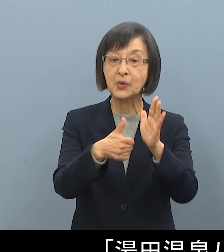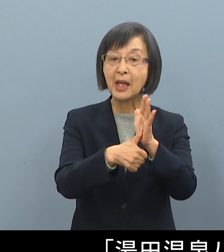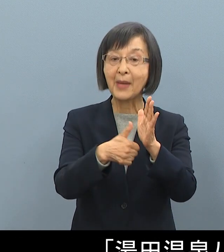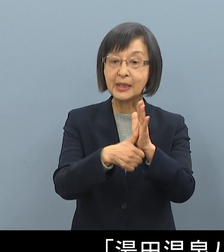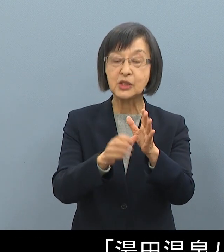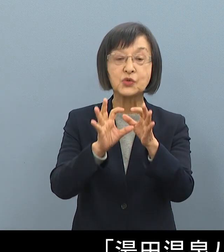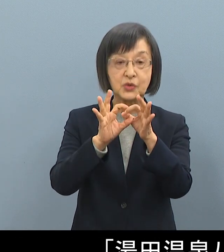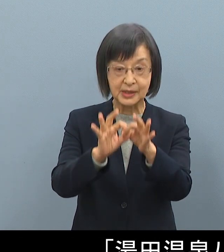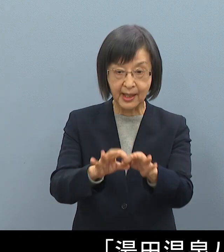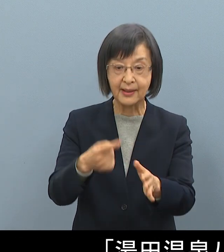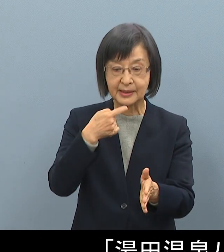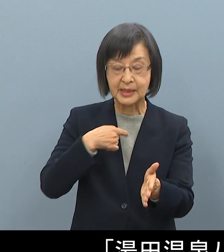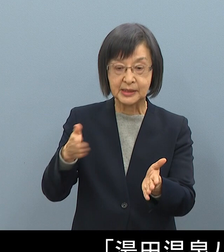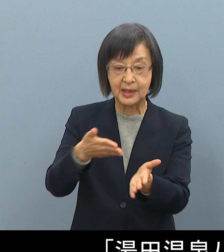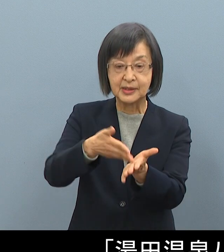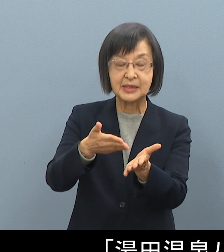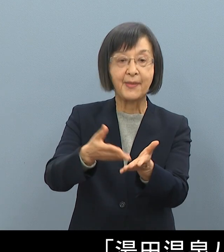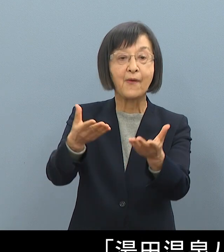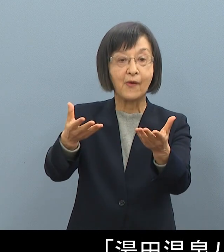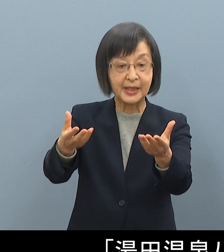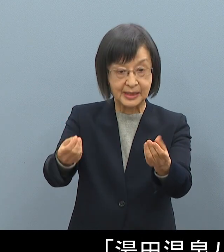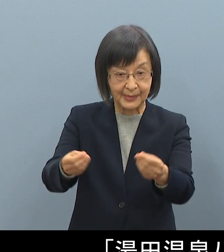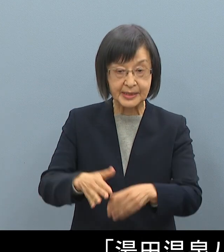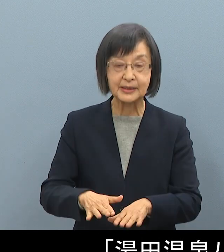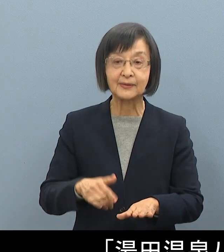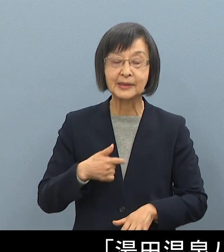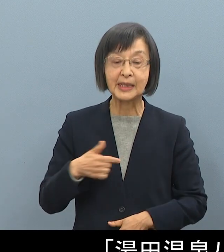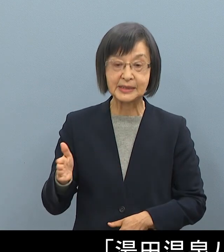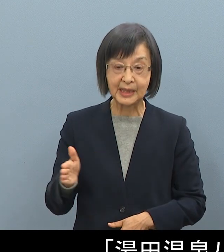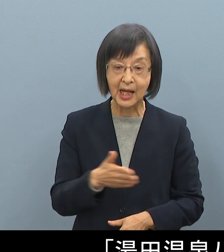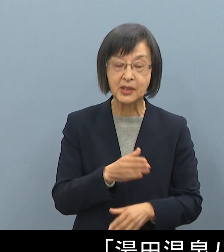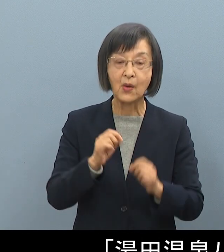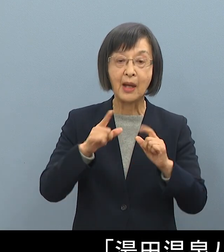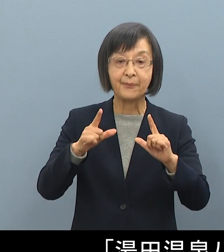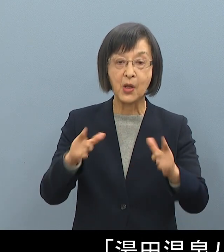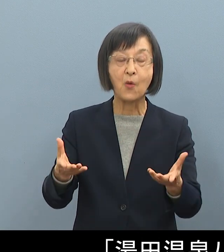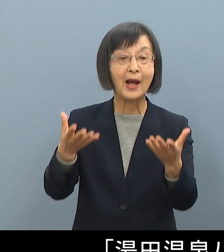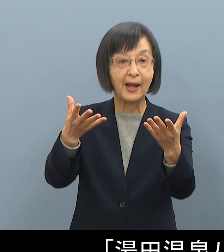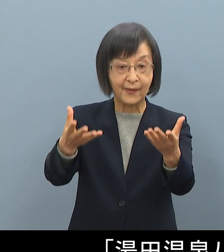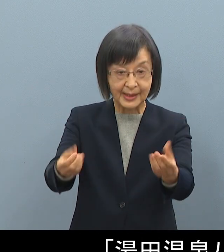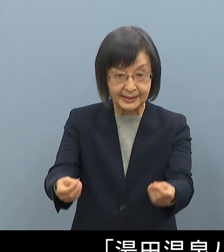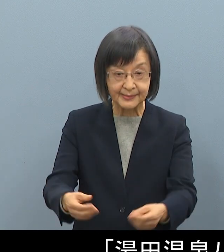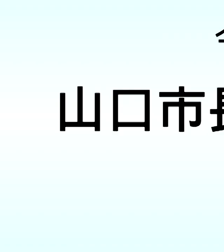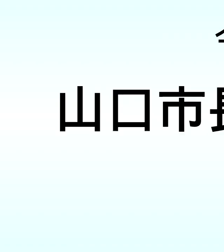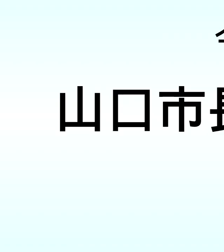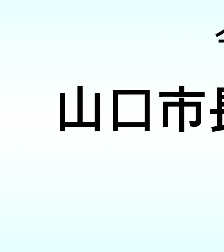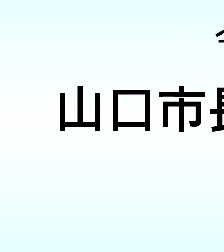定については以上でございます。本日の私からの発表は以上でございます。